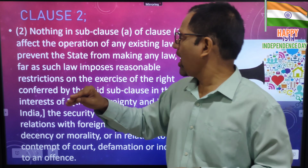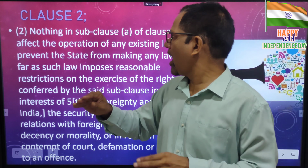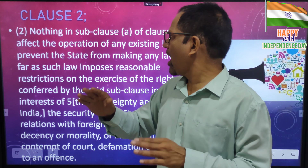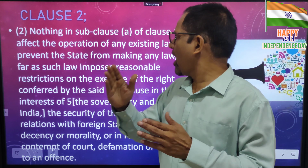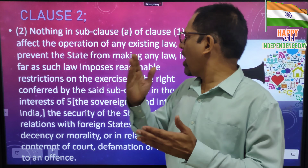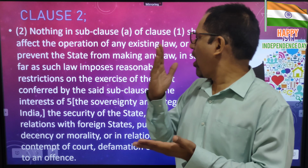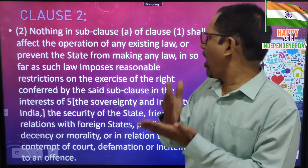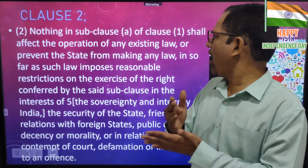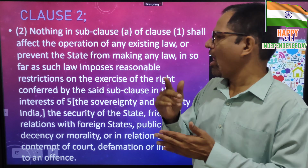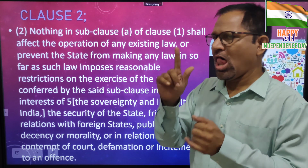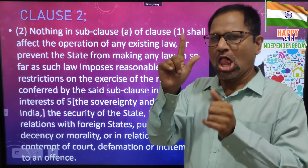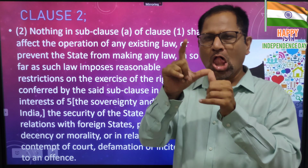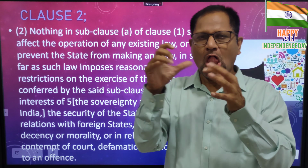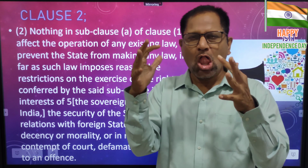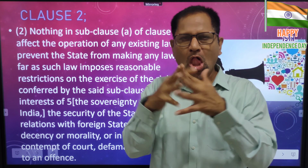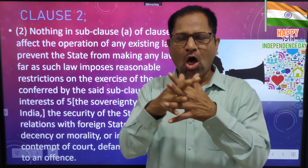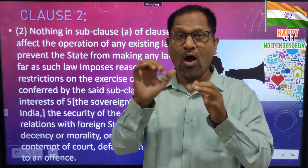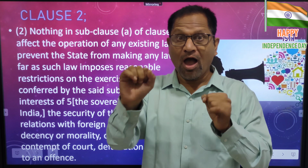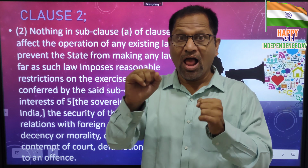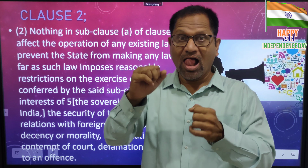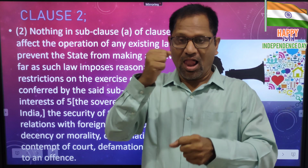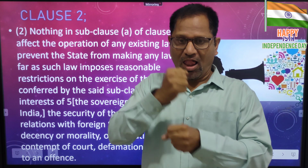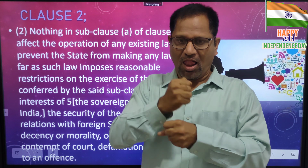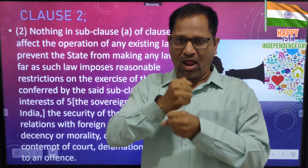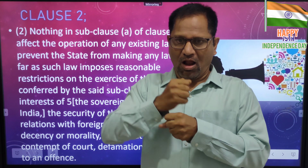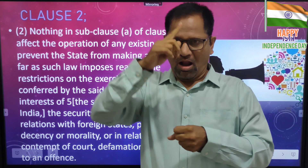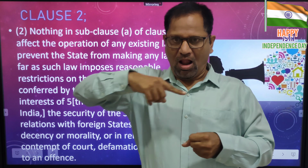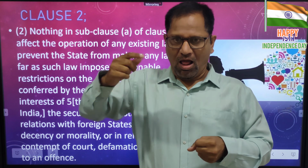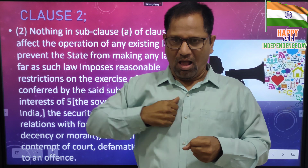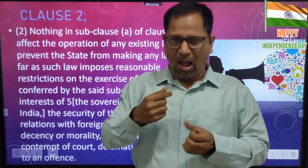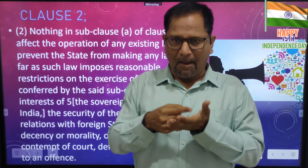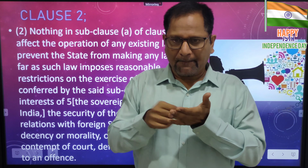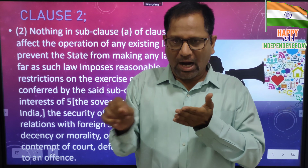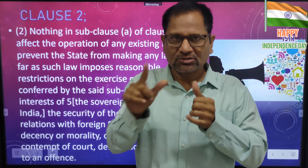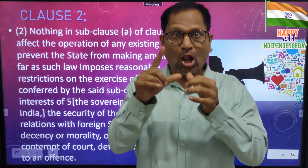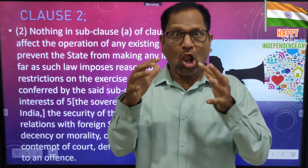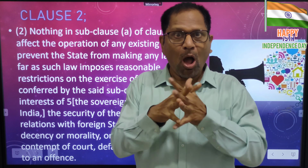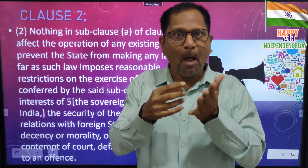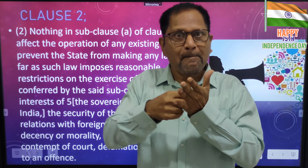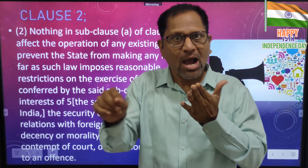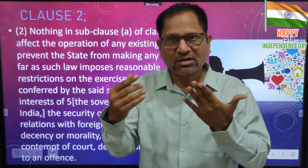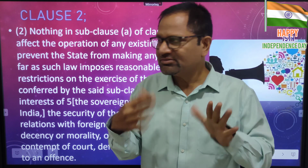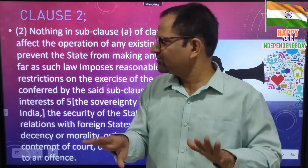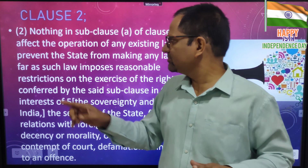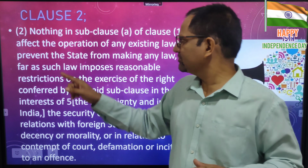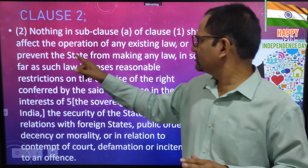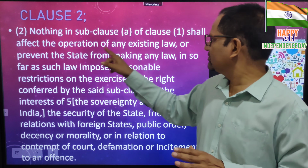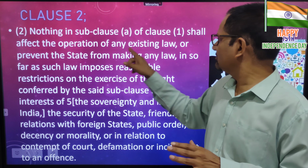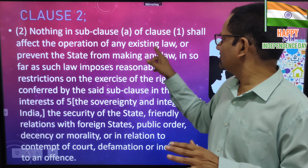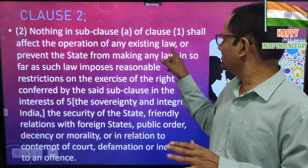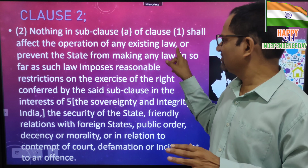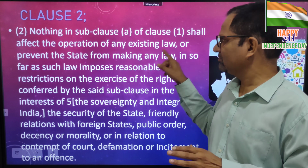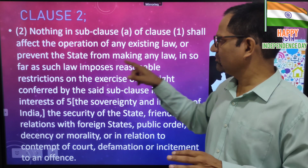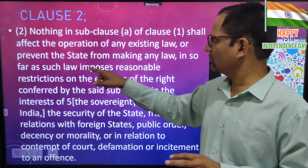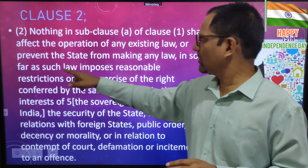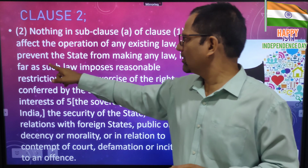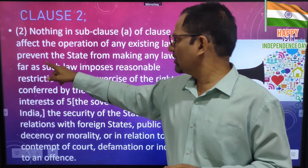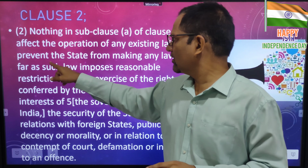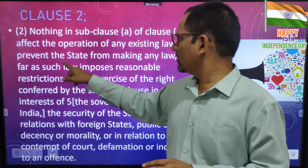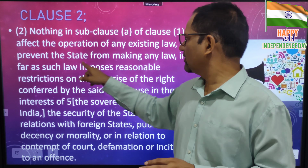पर जो एग्जिस्टिंग लॉ है, किसी भी ऑपरेशन ऑफ एनी एग्जिस्टिंग लॉ जो है वो